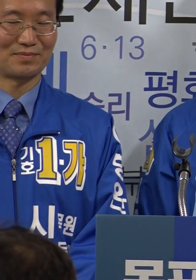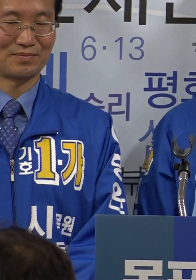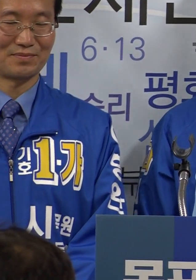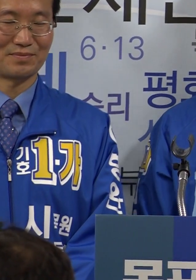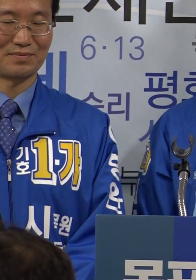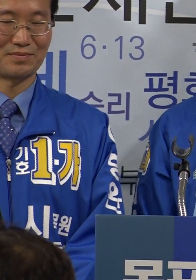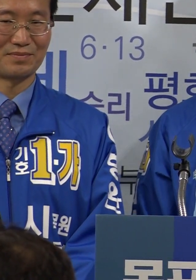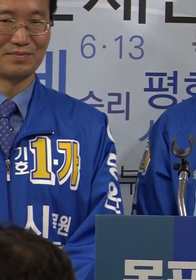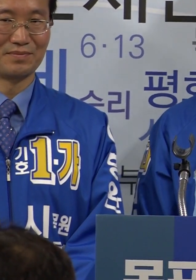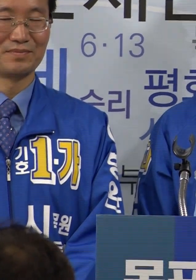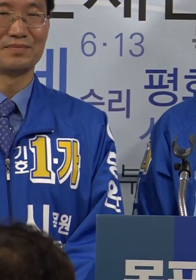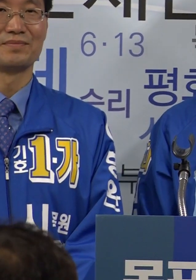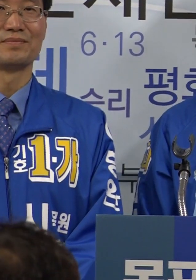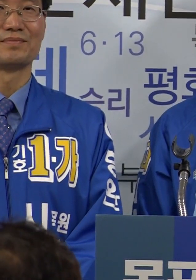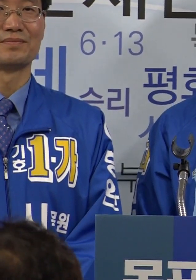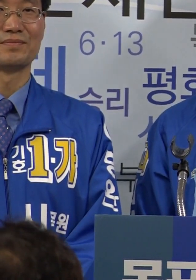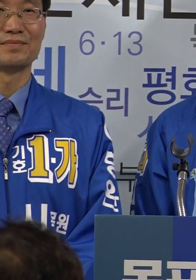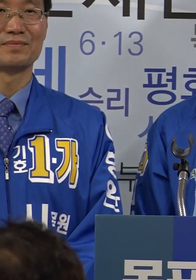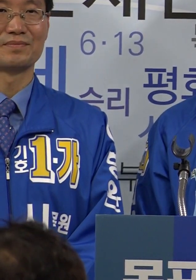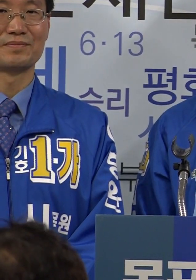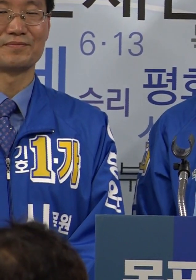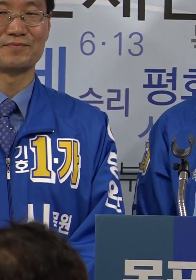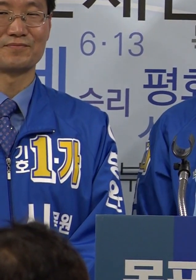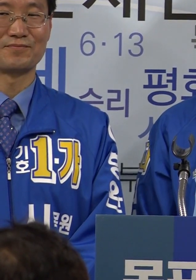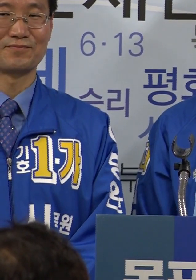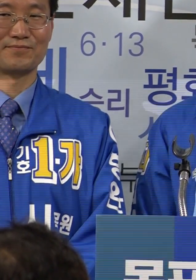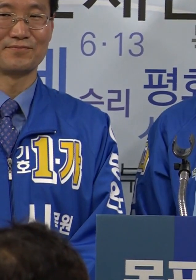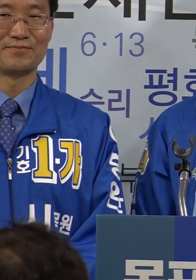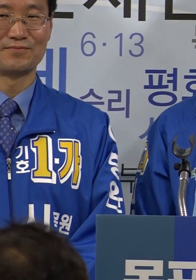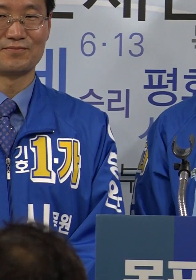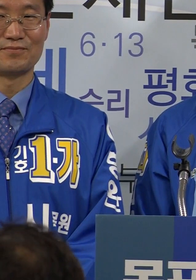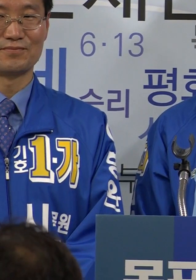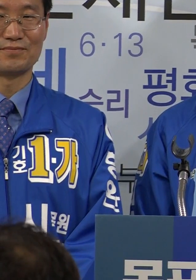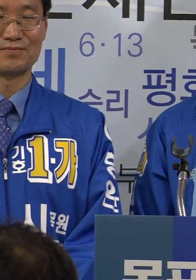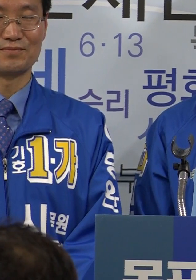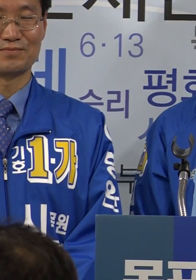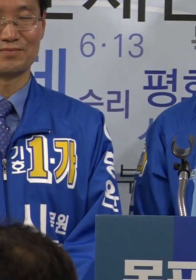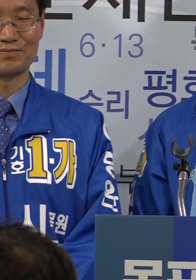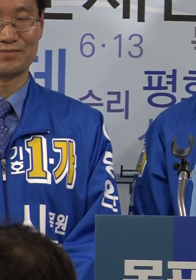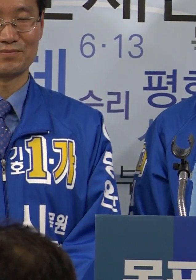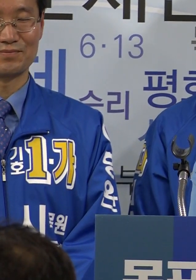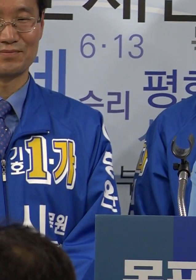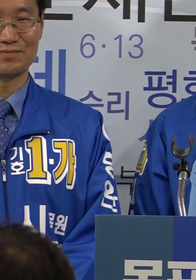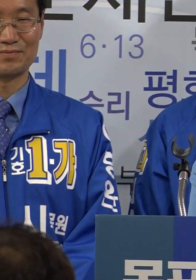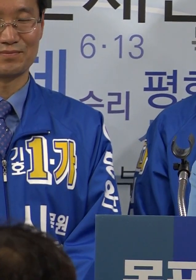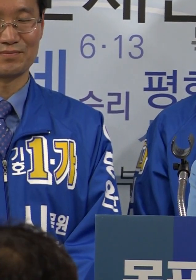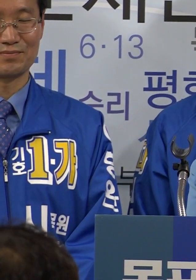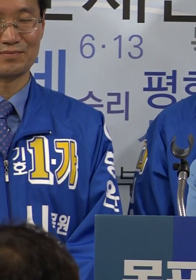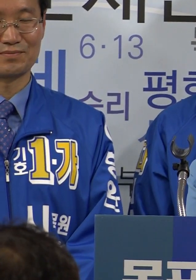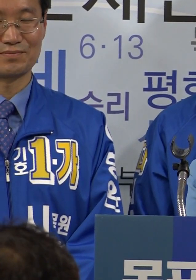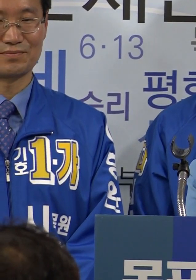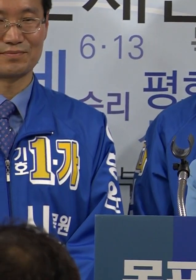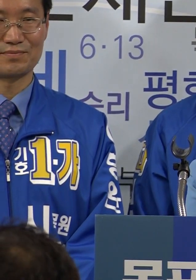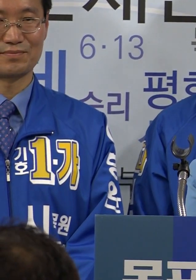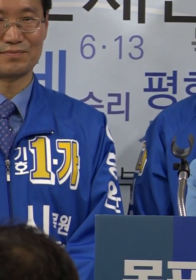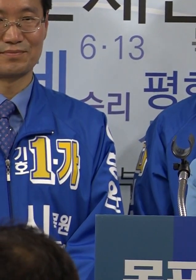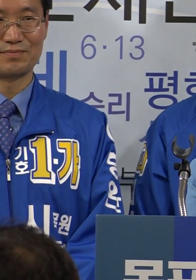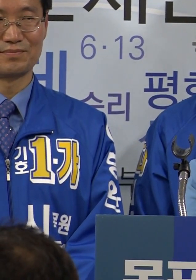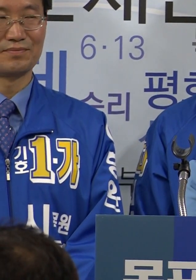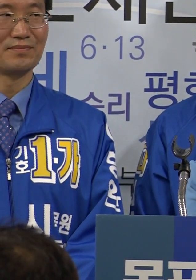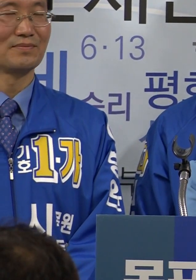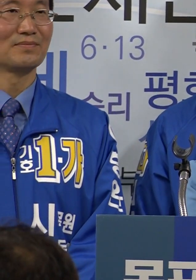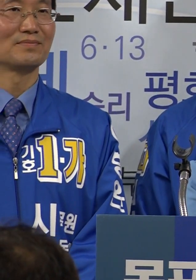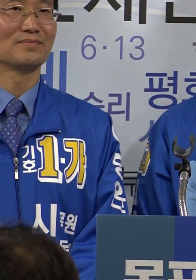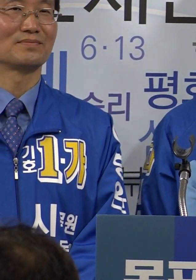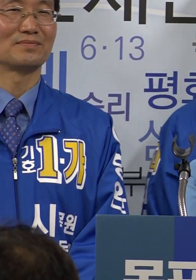이분이 진즉에 당선이 됐었어야 되는 겁니다. 지난 총선에서 민주당이 큰